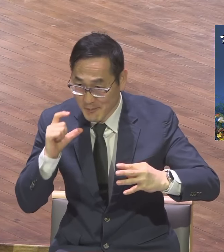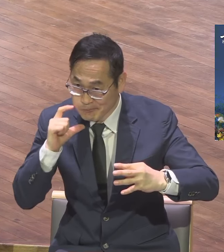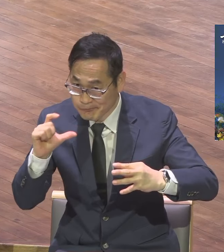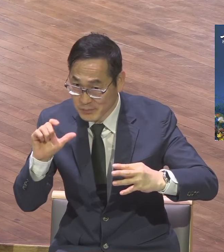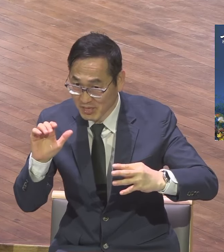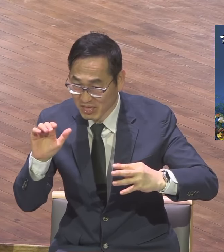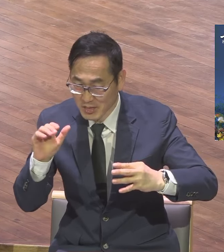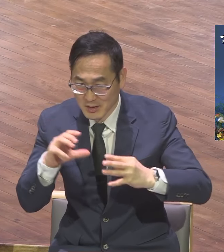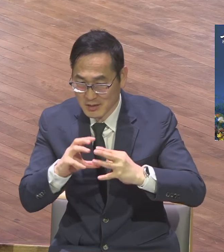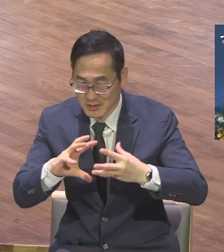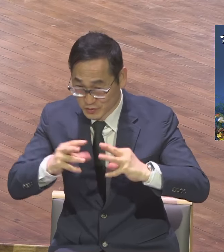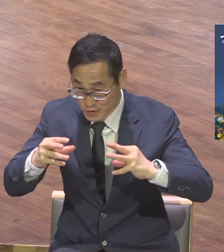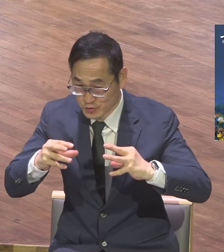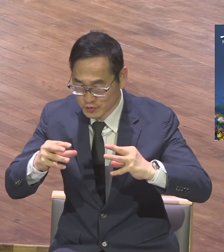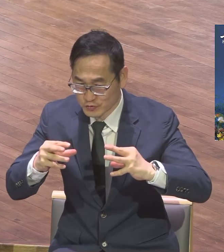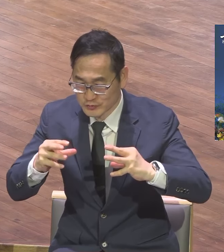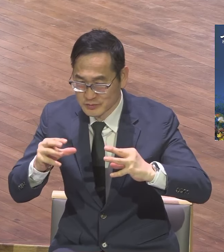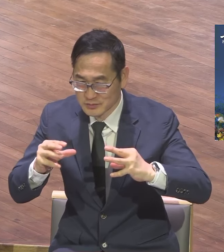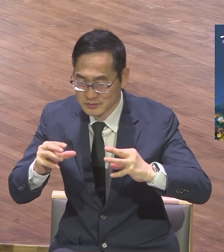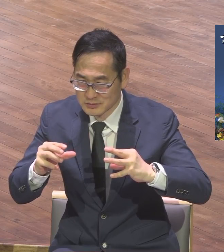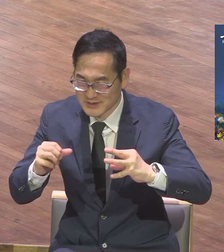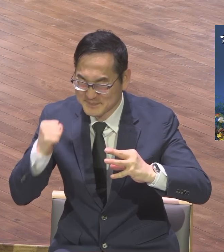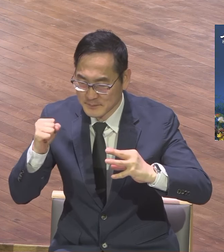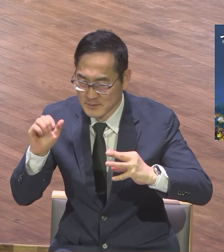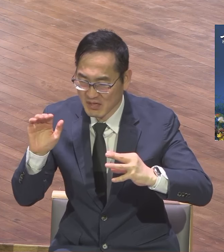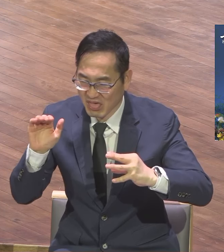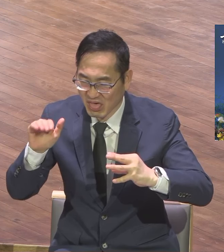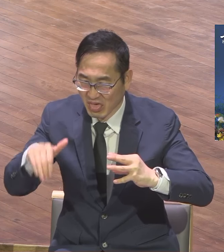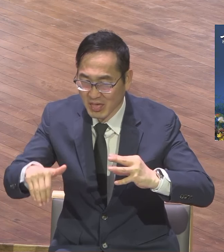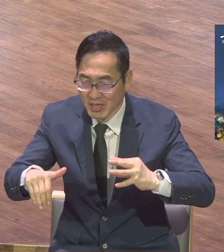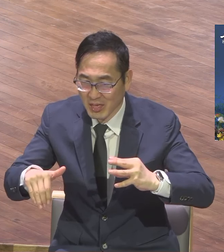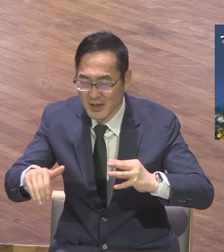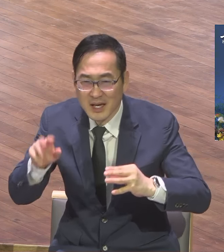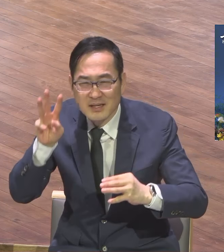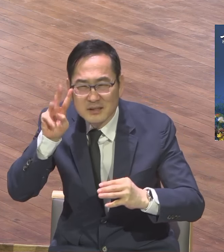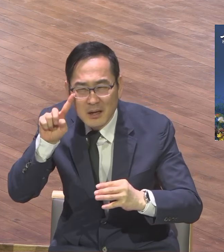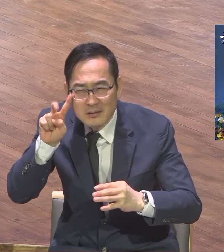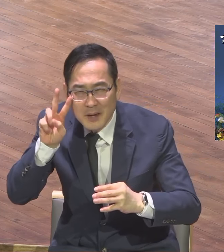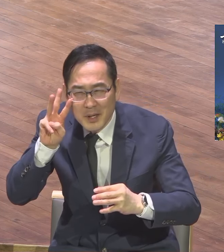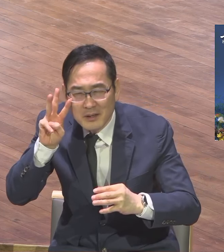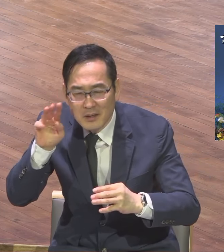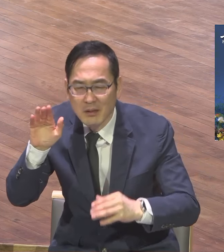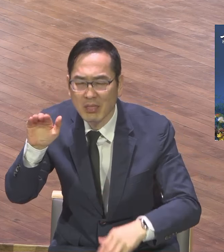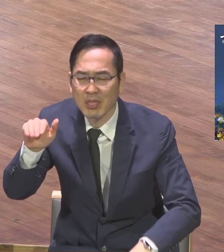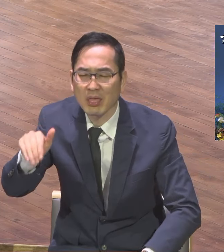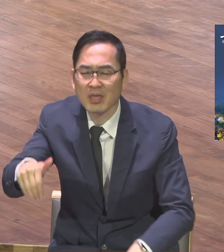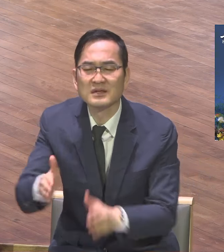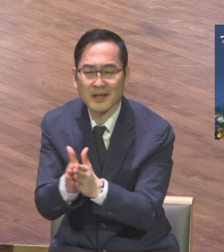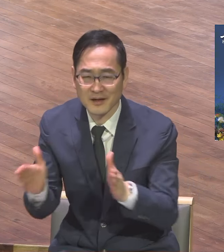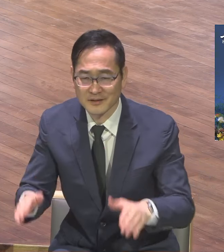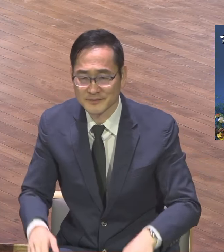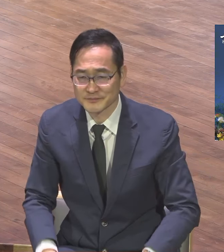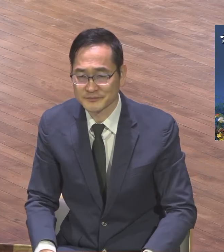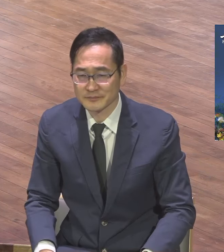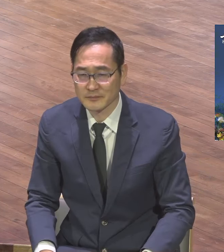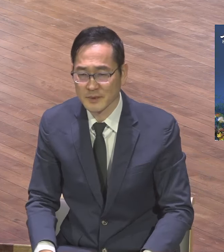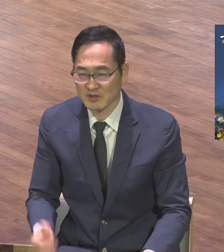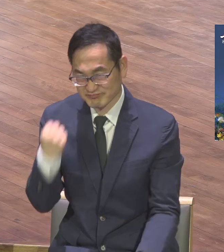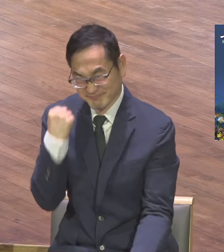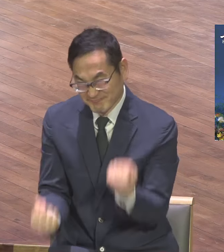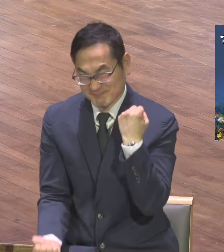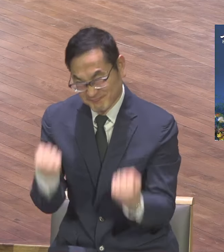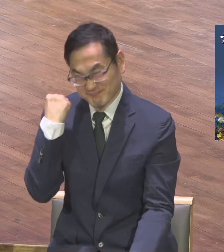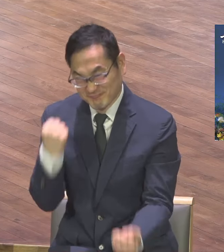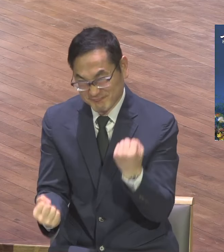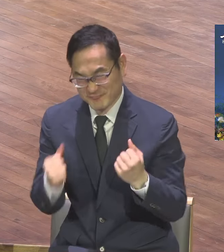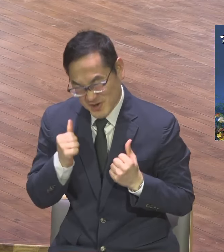72시간이라고 합니다. 72시간. 그러니까 3일이죠. 아무리 운동을 잘 해도, 그런